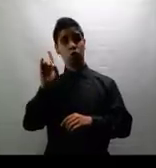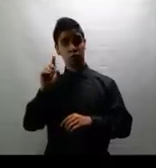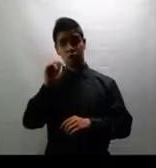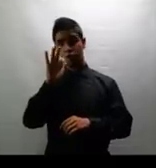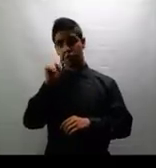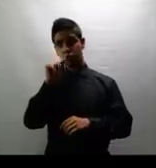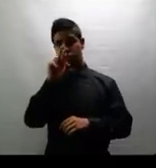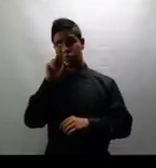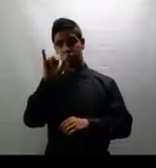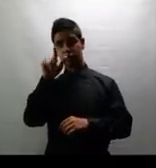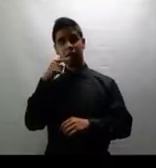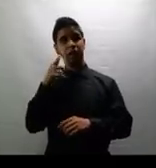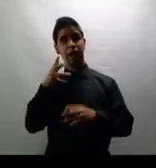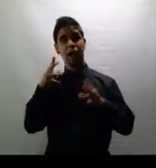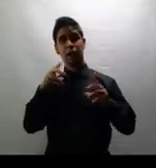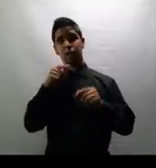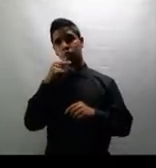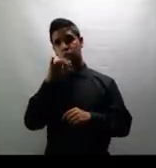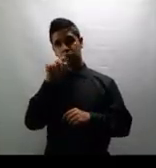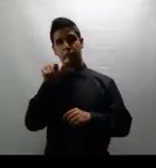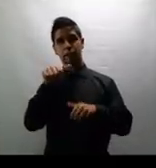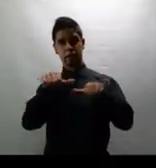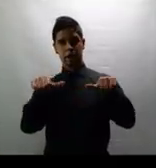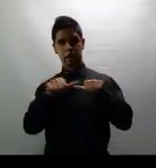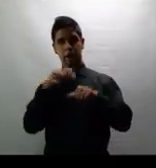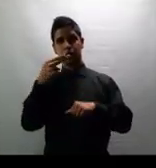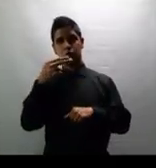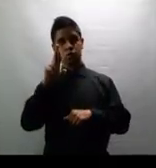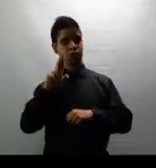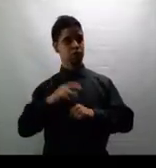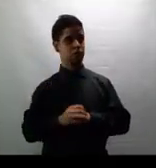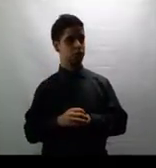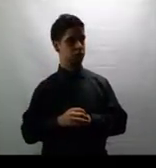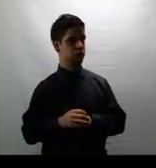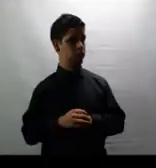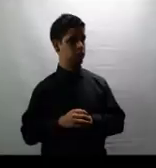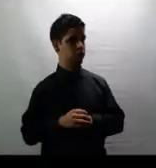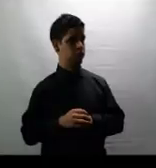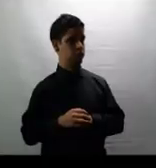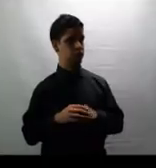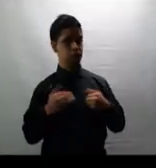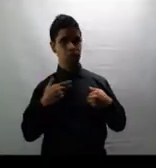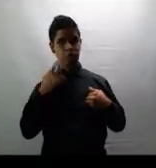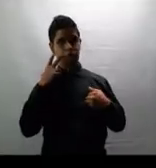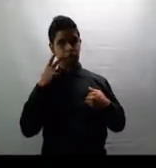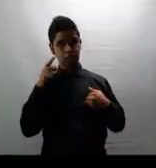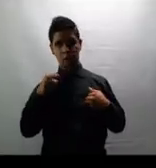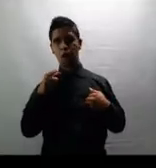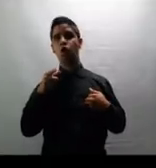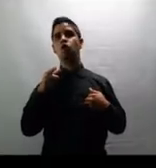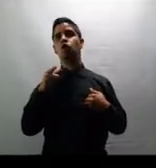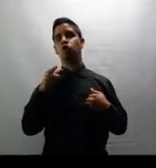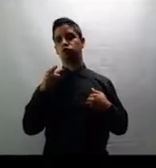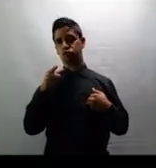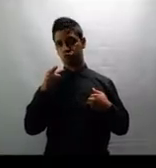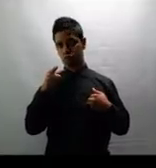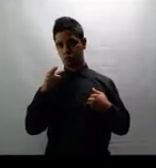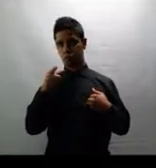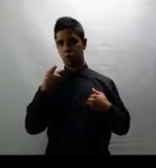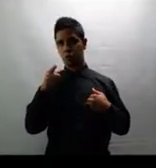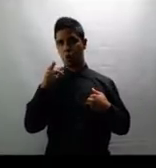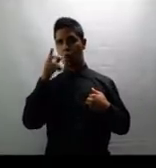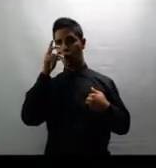la calle guayaba en hato rey allí verás una amplia variedad de delicias con chocolate frutas batidos